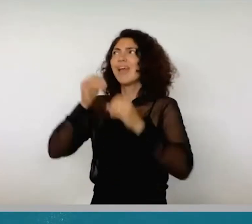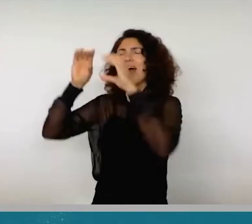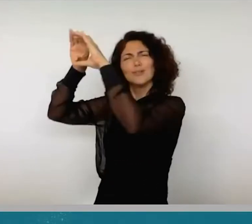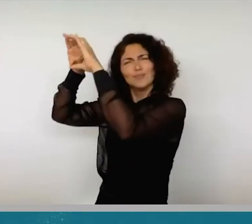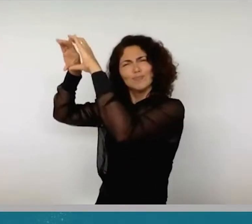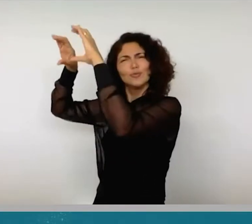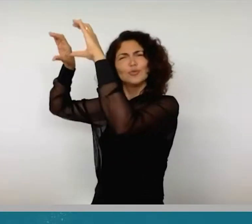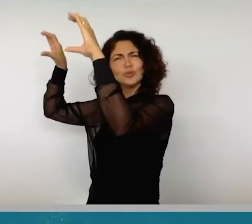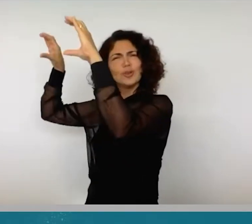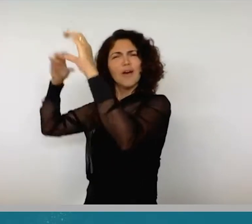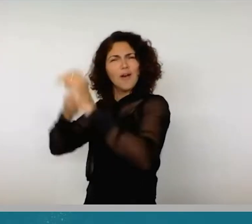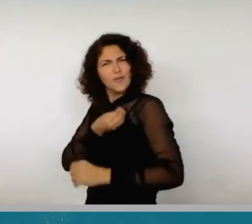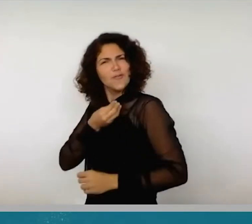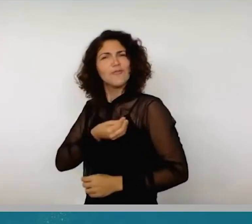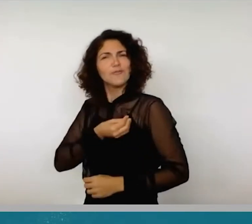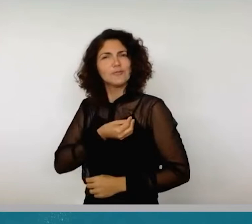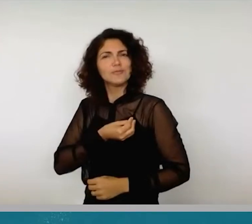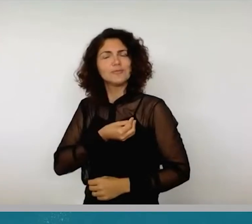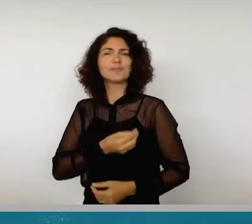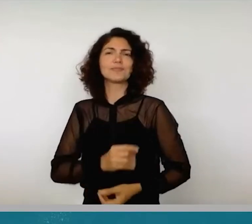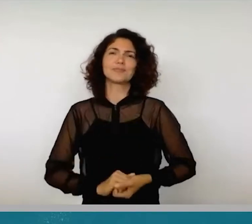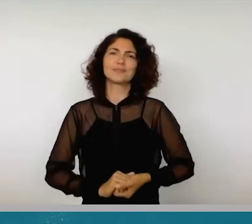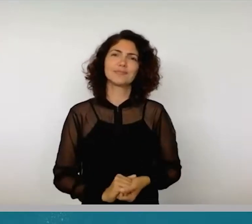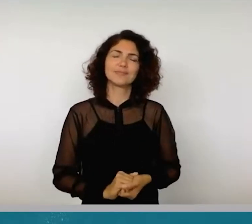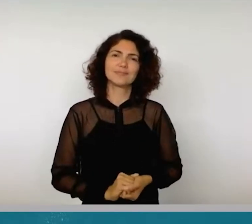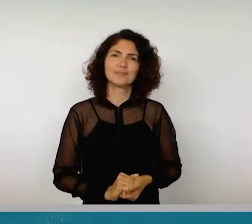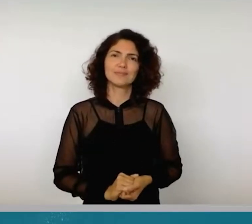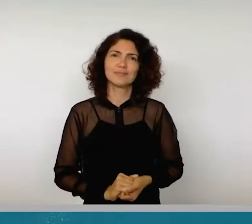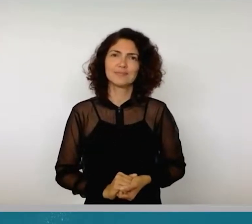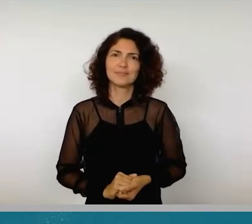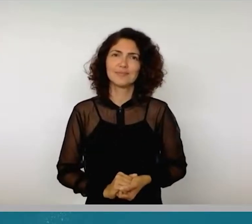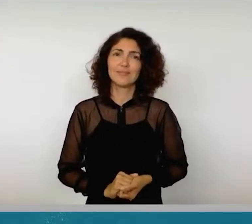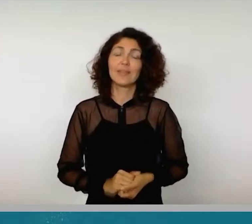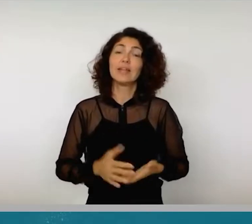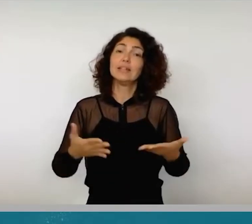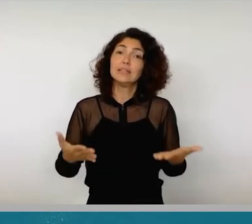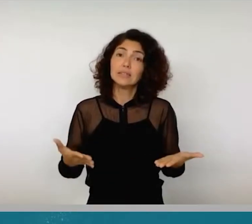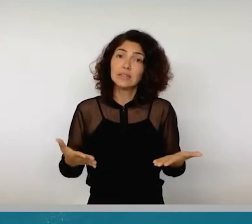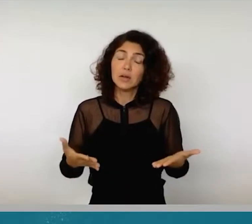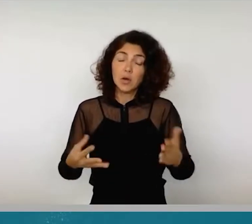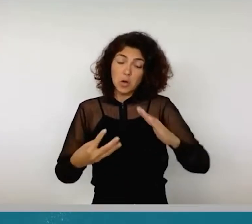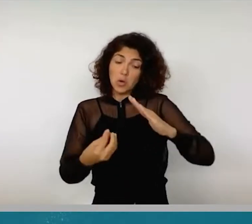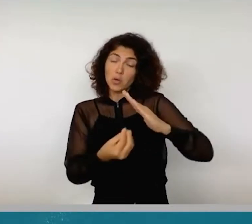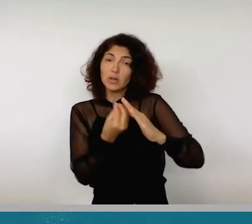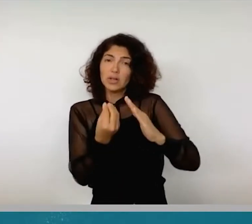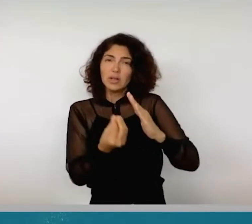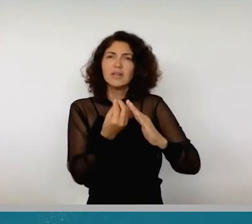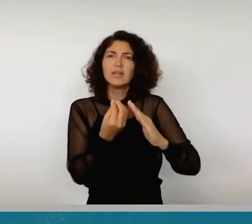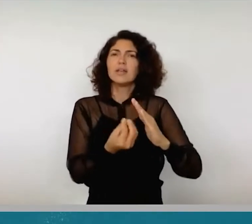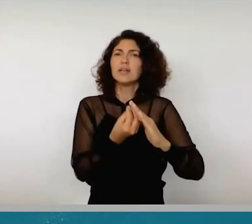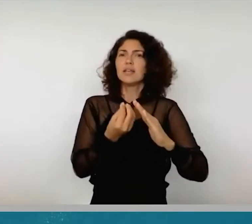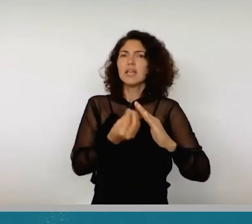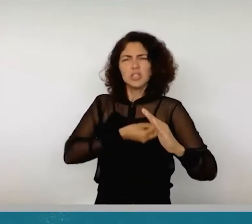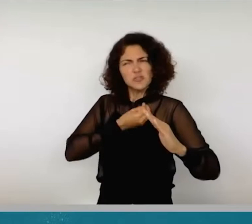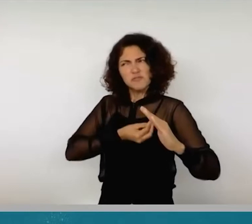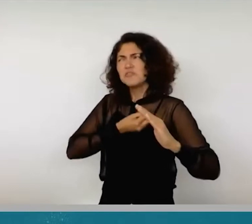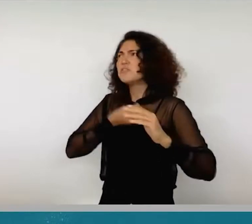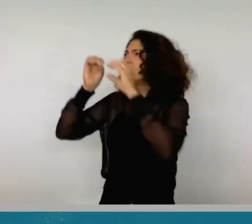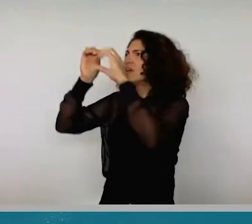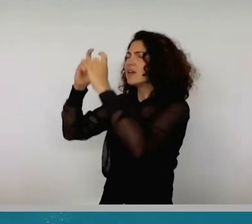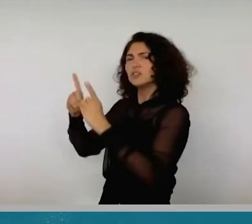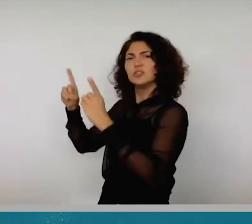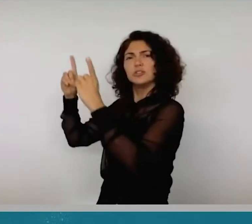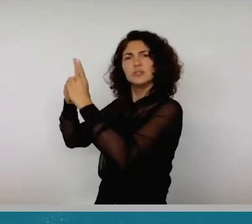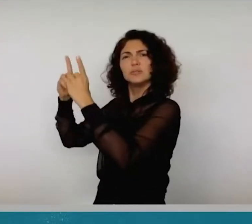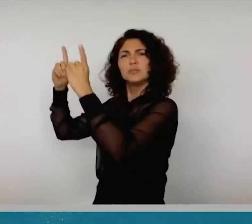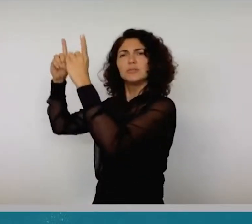Então, somente a igreja que vive no plano celestial consegue praticar a nova lei.